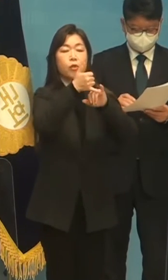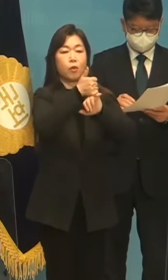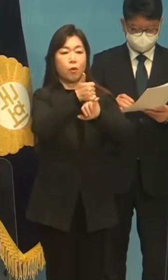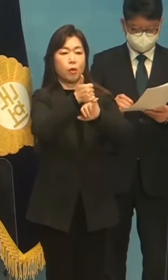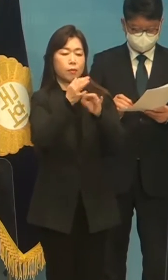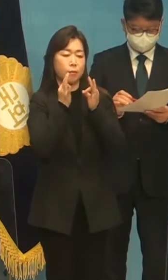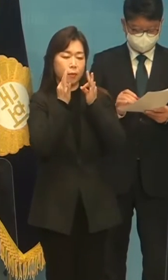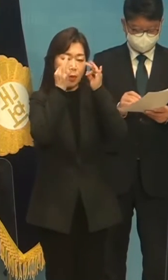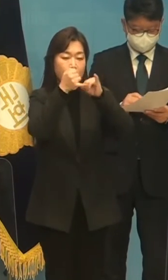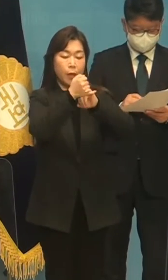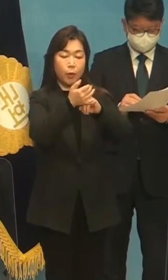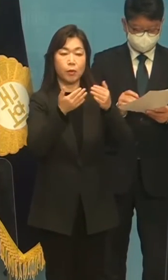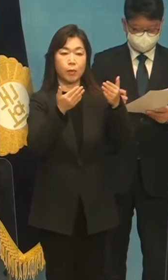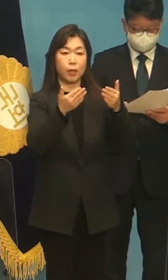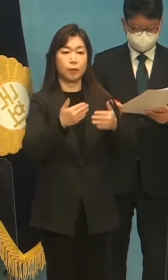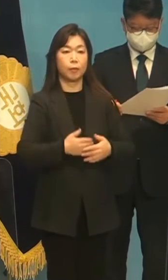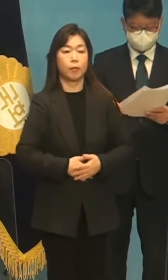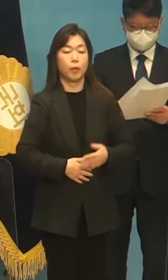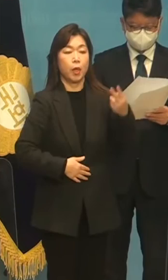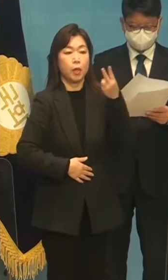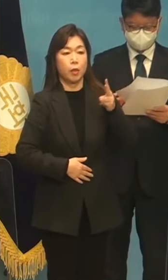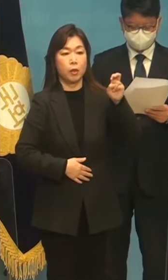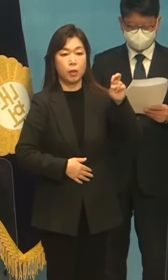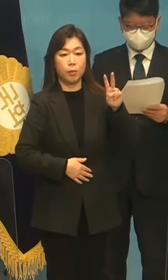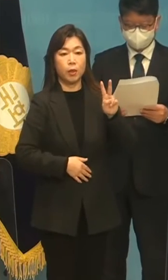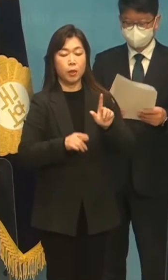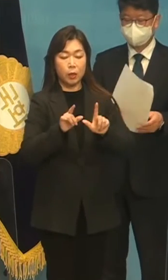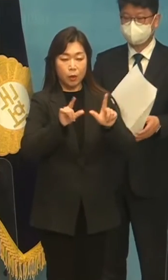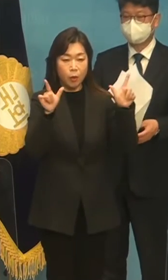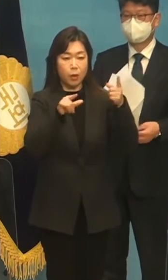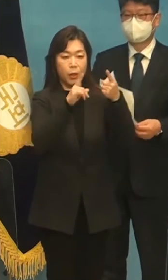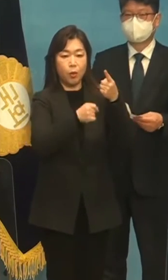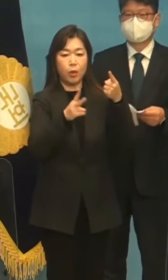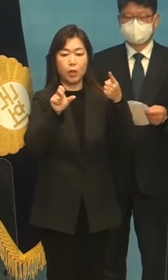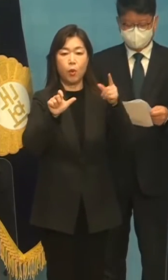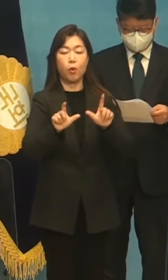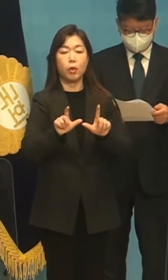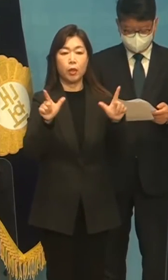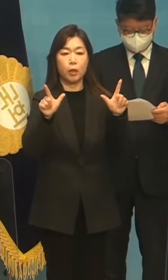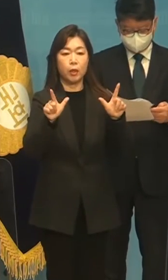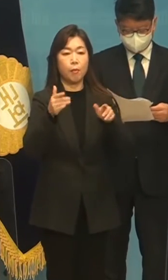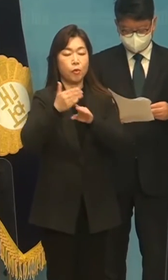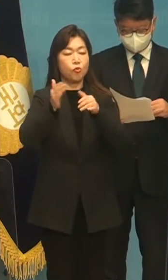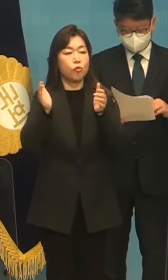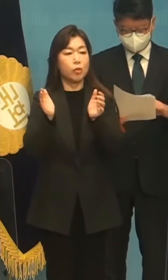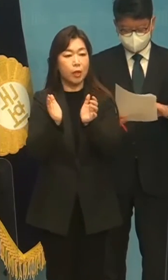있도록 최선을 다할 것이다. 2022년 1월 25일